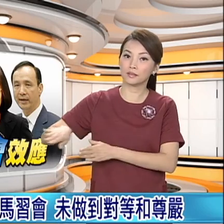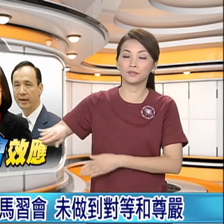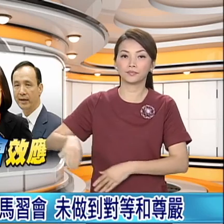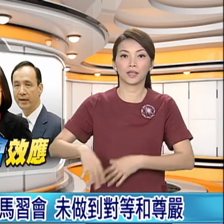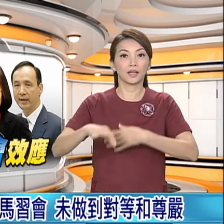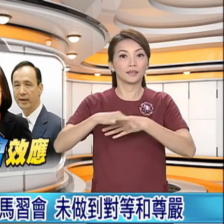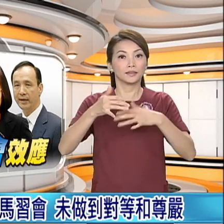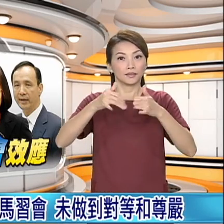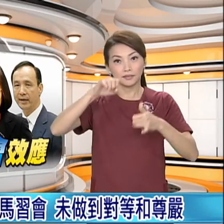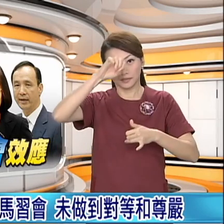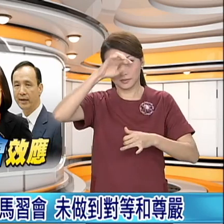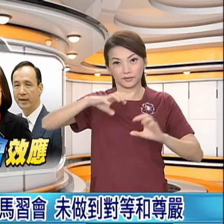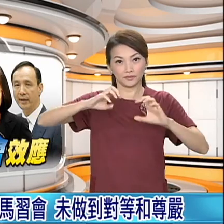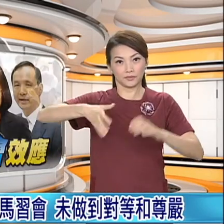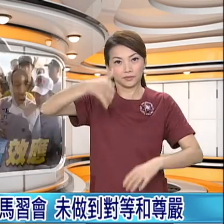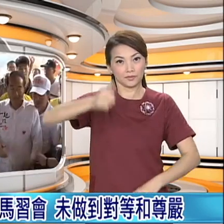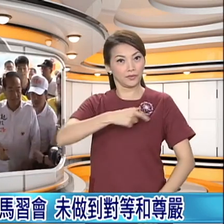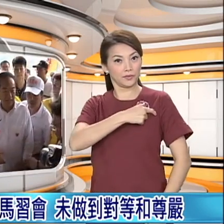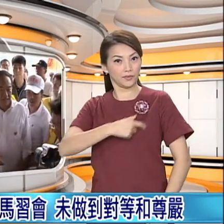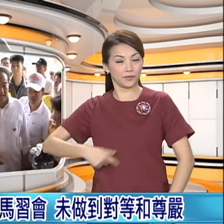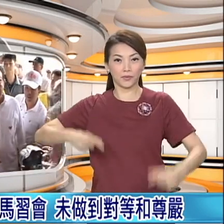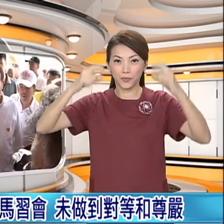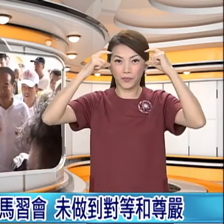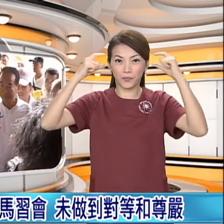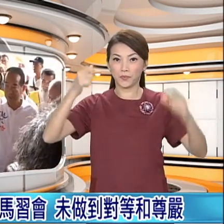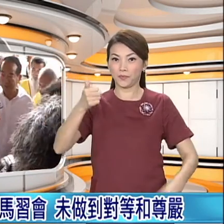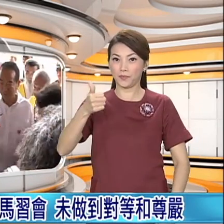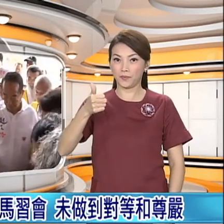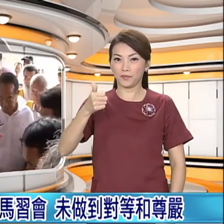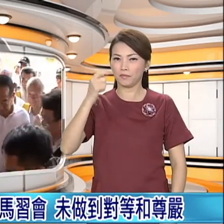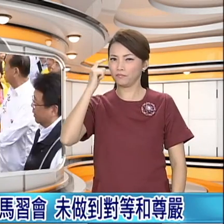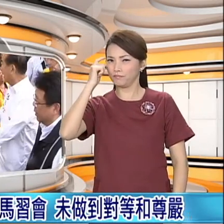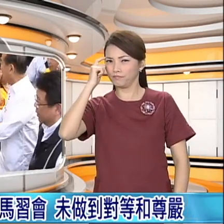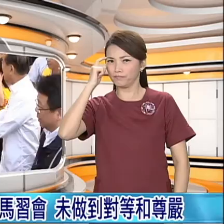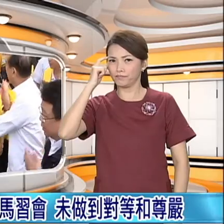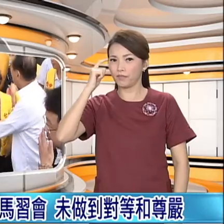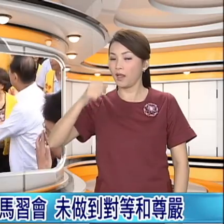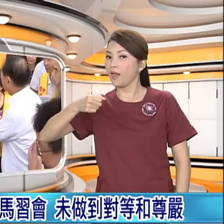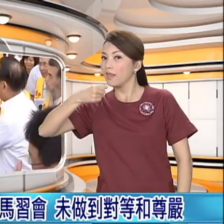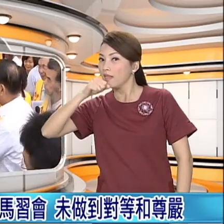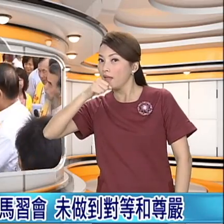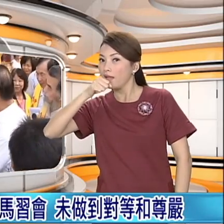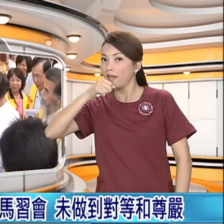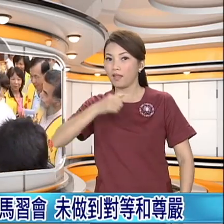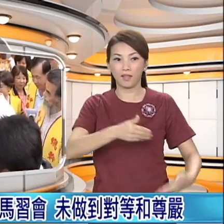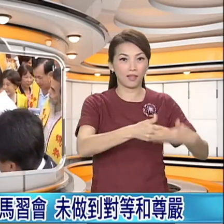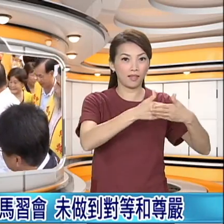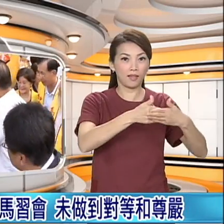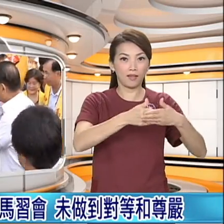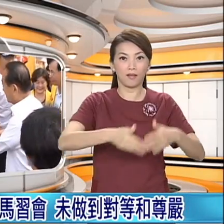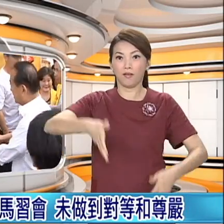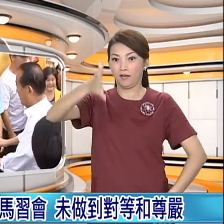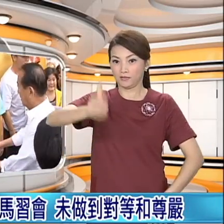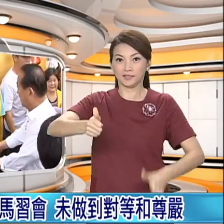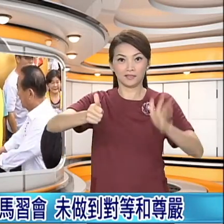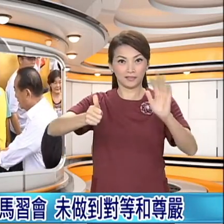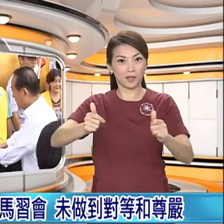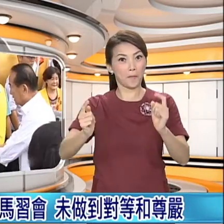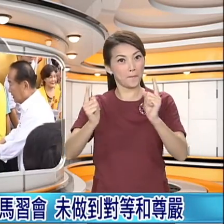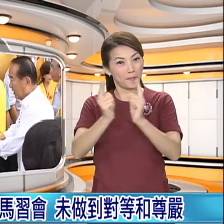对于马习会，亲民党总统参选人宋楚瑜表示赞同两岸交流，但是要在对等